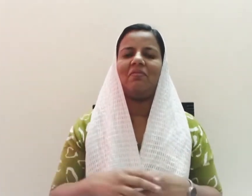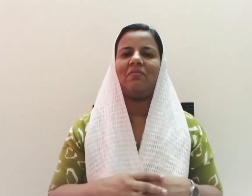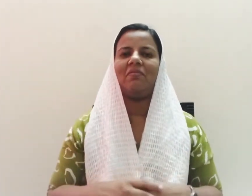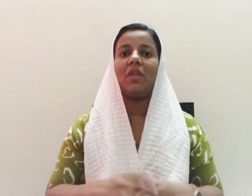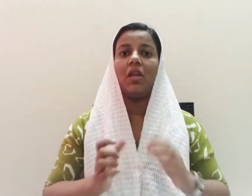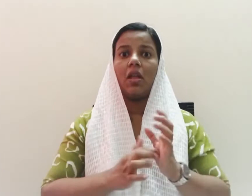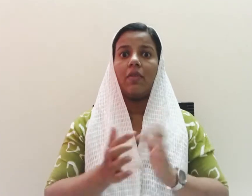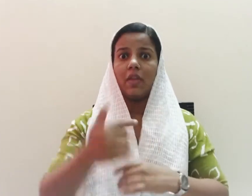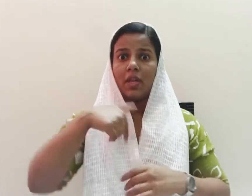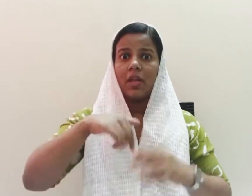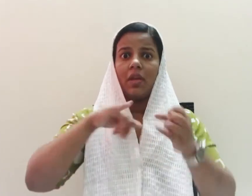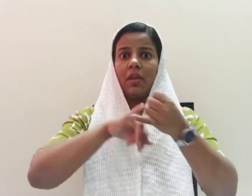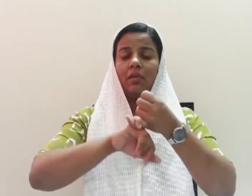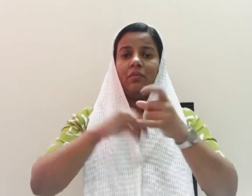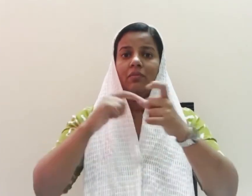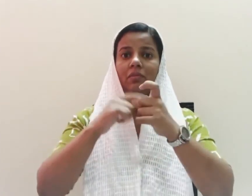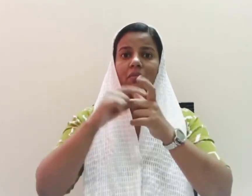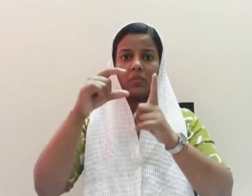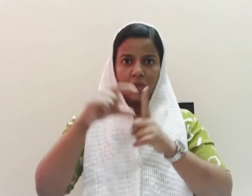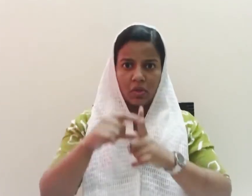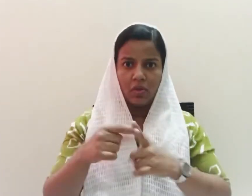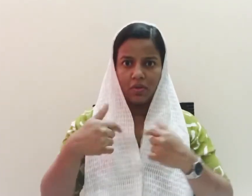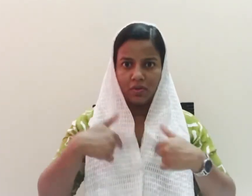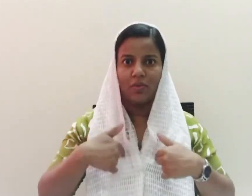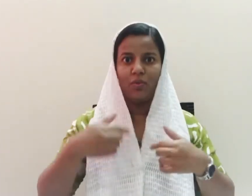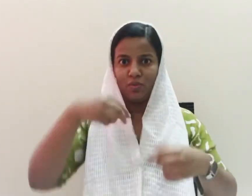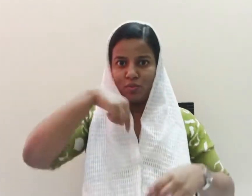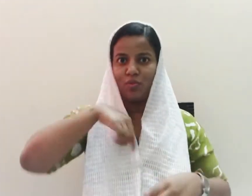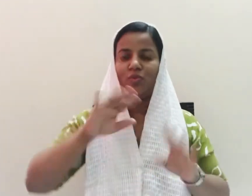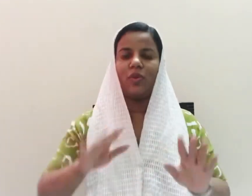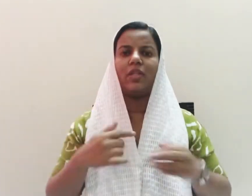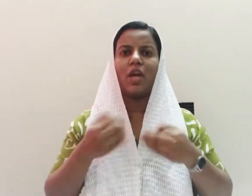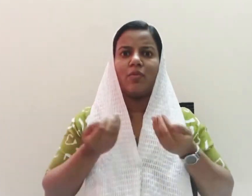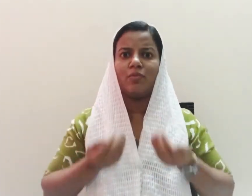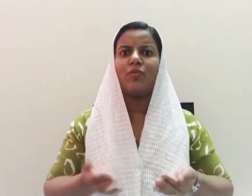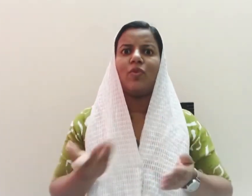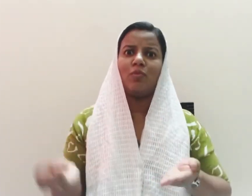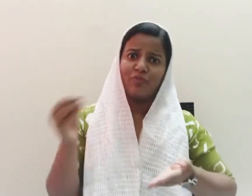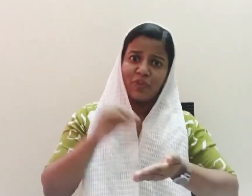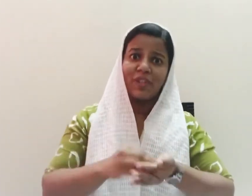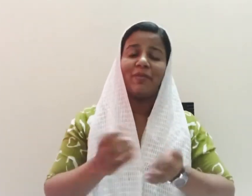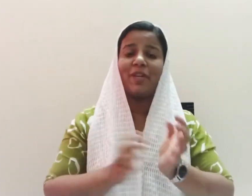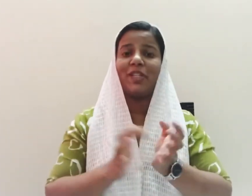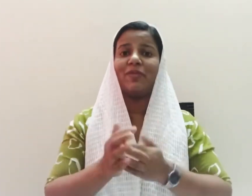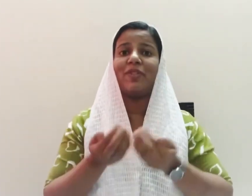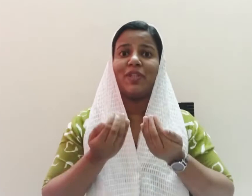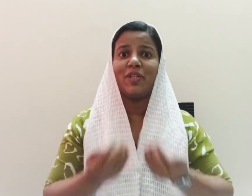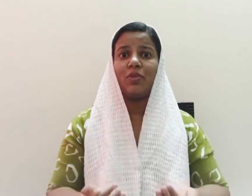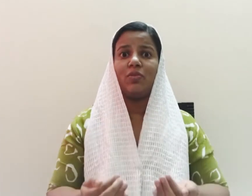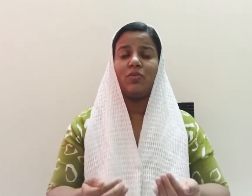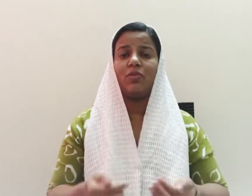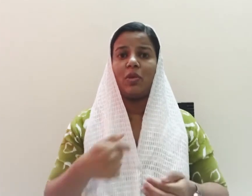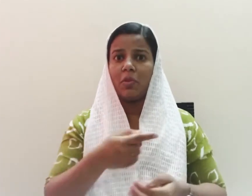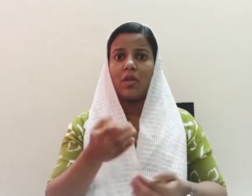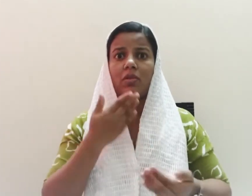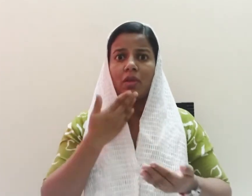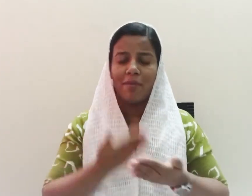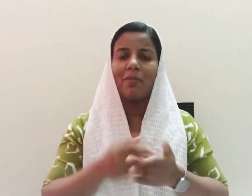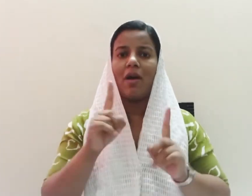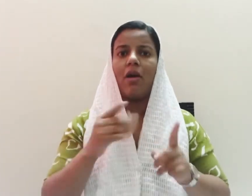കാരണം ദൈവത്തിൻ്റെ വിത്ത് എൻ്റെ അകത്തിരിക്കുന്നു. ഞാൻ വീണ്ടും ജനനം പ്രാപിച്ചു, ഇനി എന്നിൽ നിന്ന് പുറപ്പെടുന്നത് എന്ത് മാത്രമാണ്? നന്മ മാത്രമാണ്. നാം തിന്മ വരാൻ